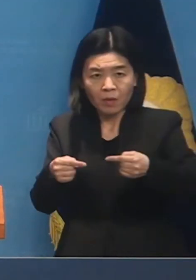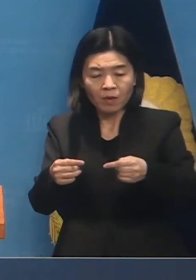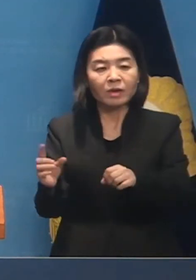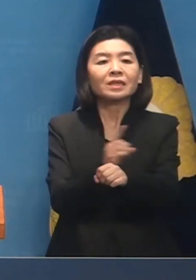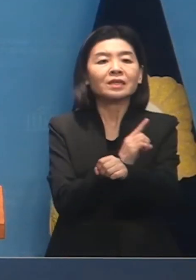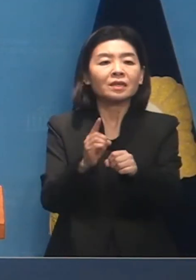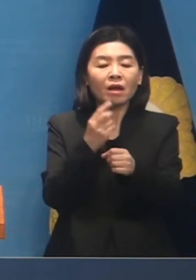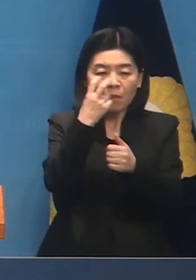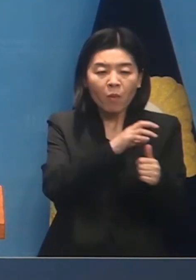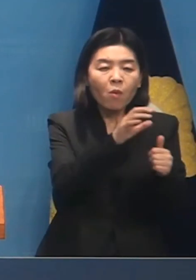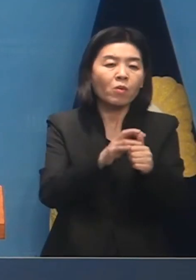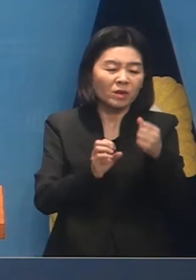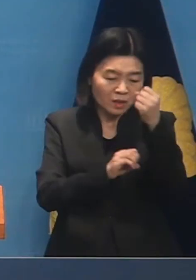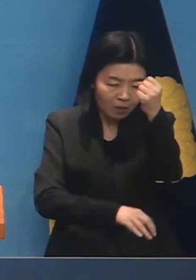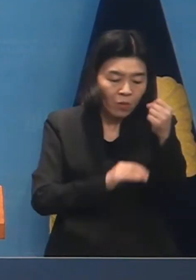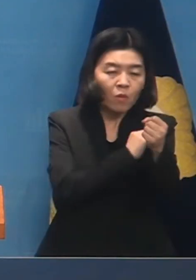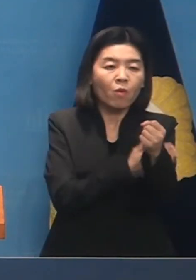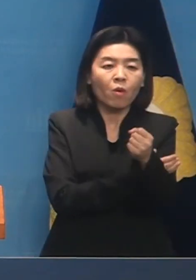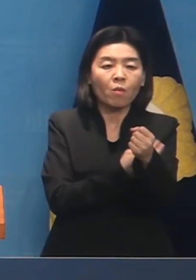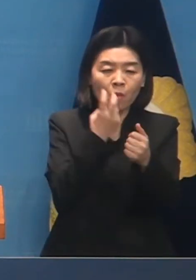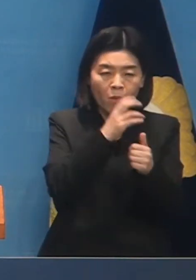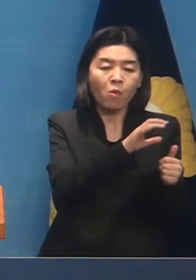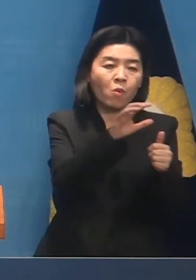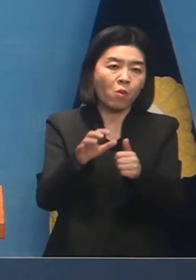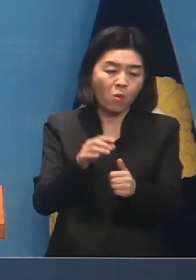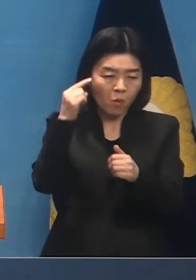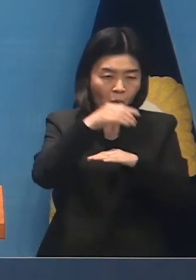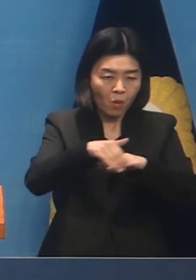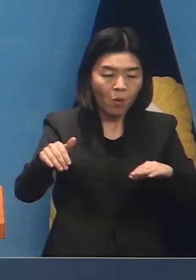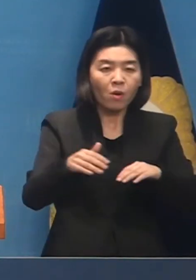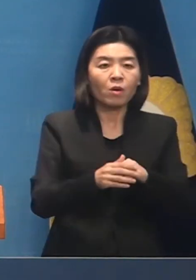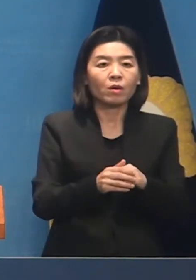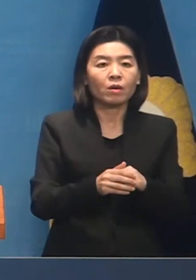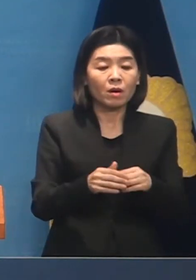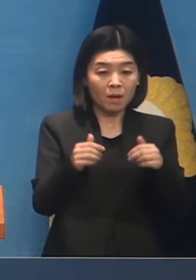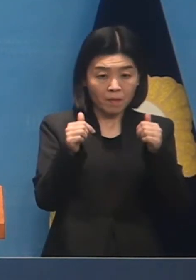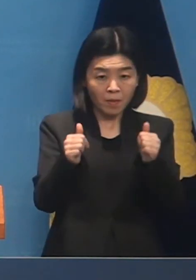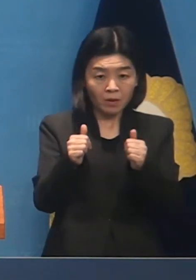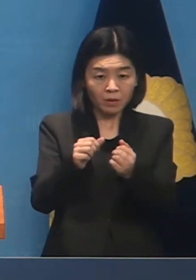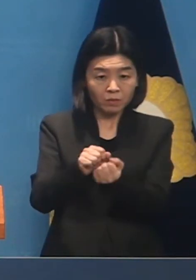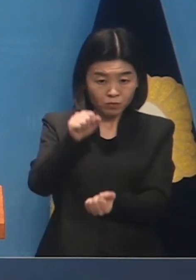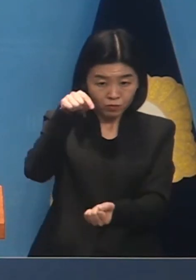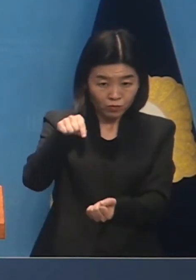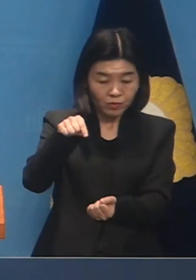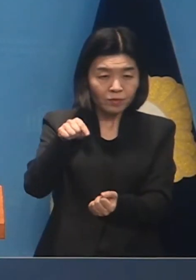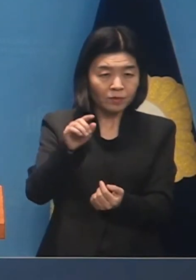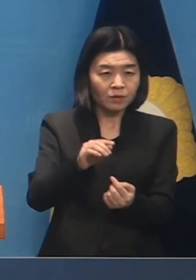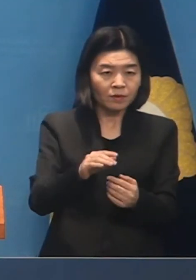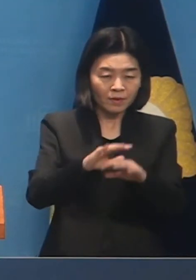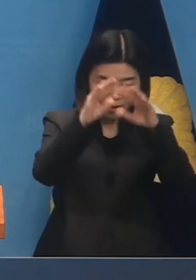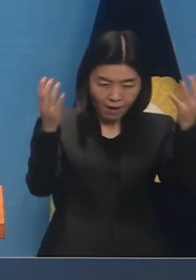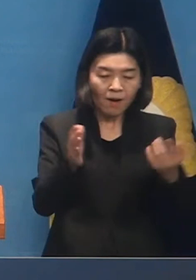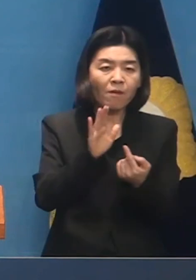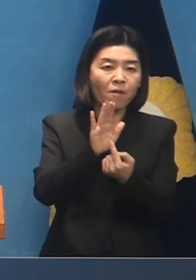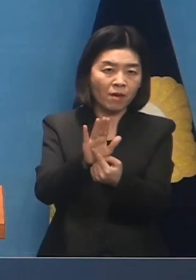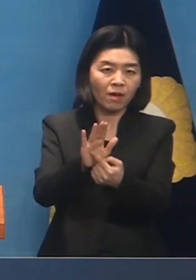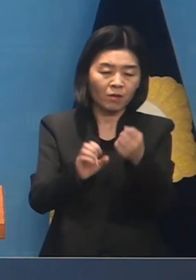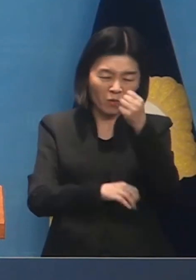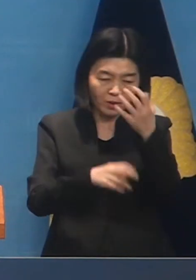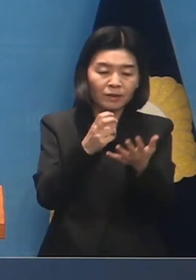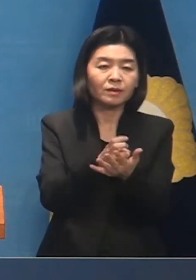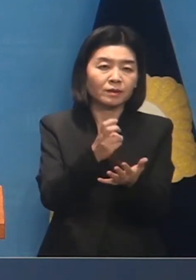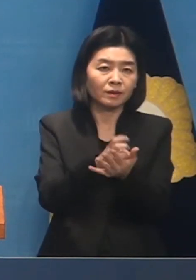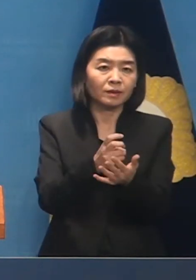실질적으로 보호하겠습니다. 판결문을 원칙적으로 전면 공개하겠습니다. 개인정보